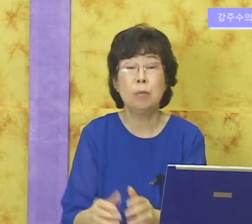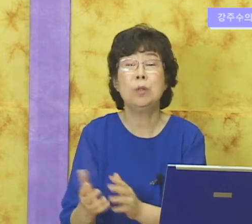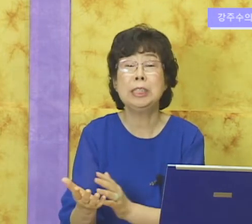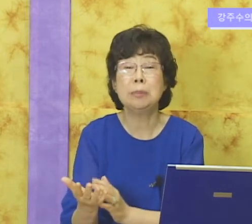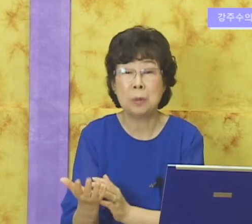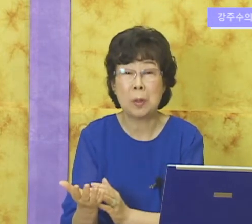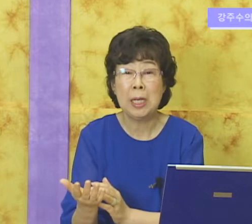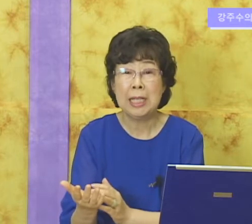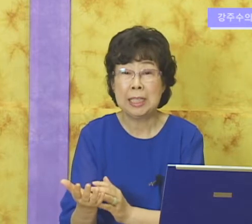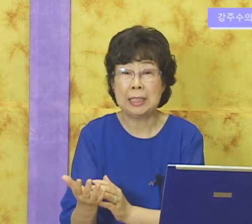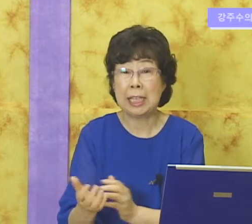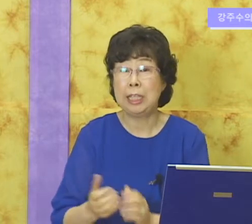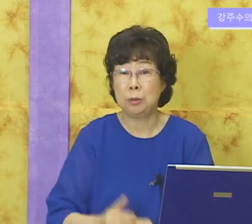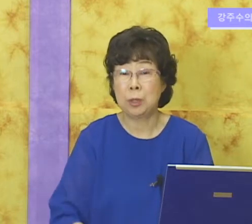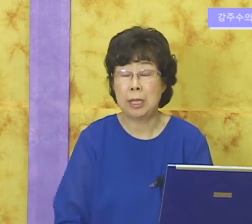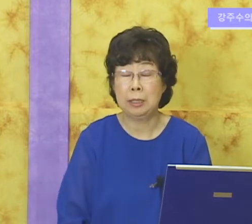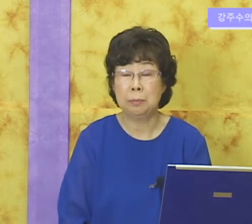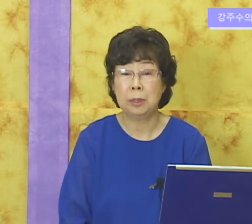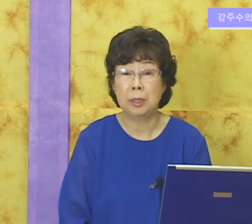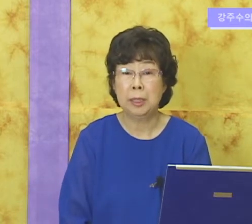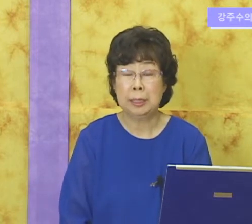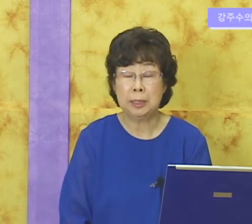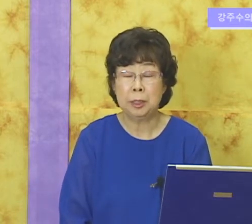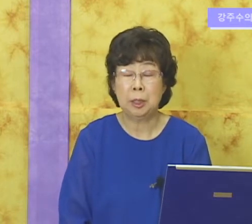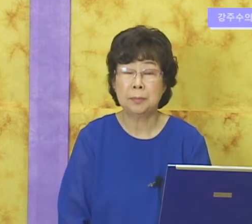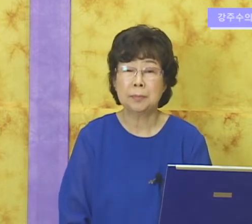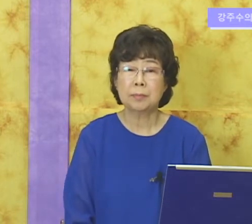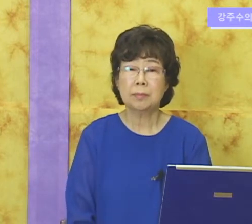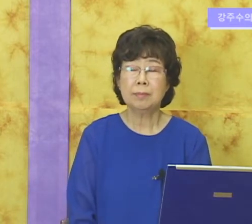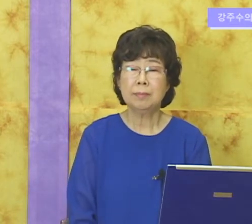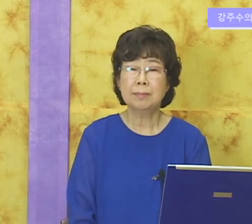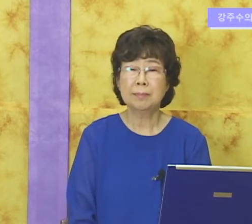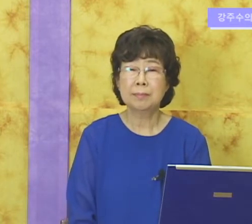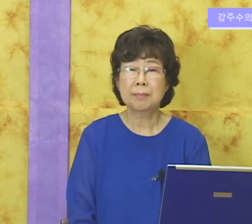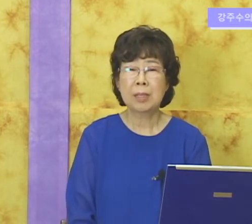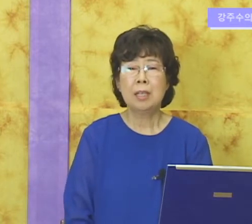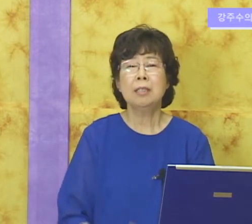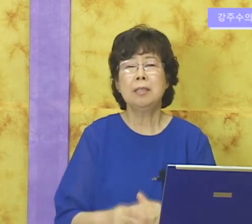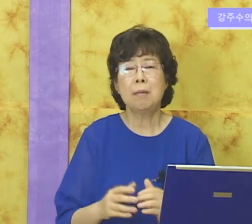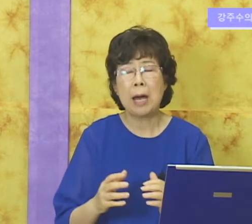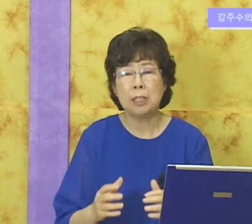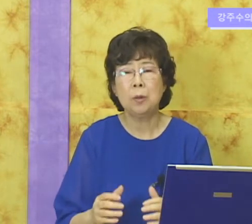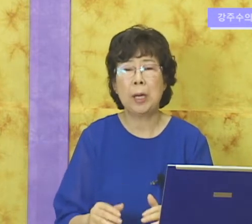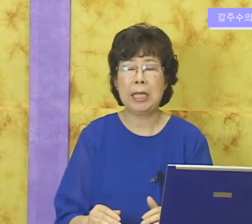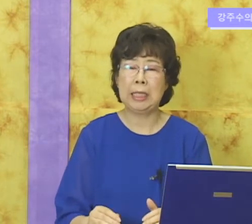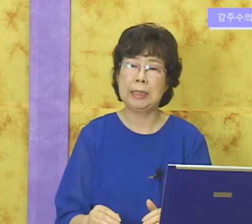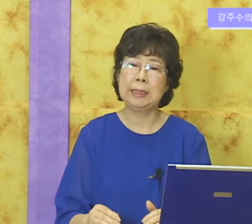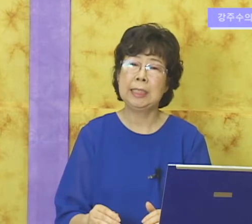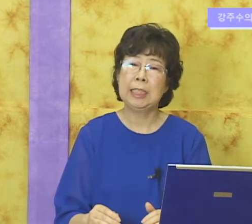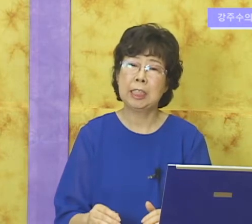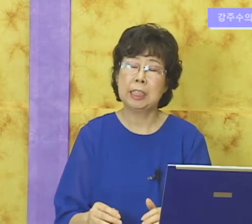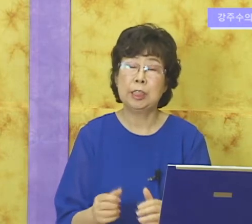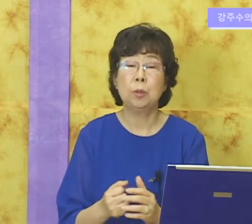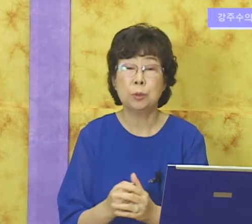물론 지금도 단독주택은 뭐 그렇죠. 그때 많은 농아인 그